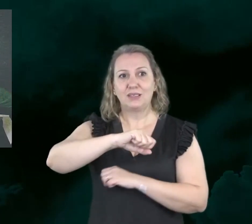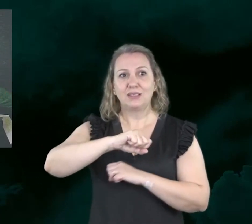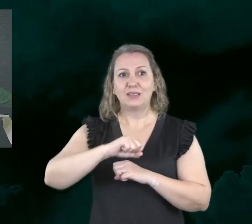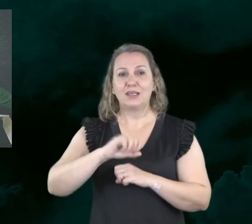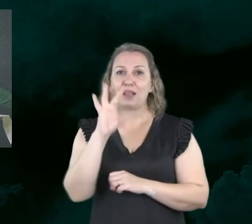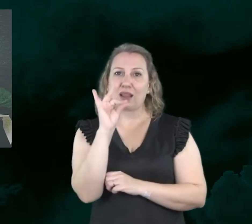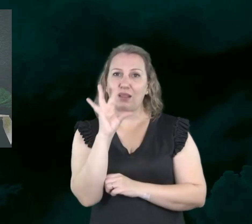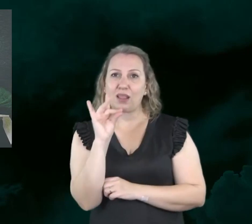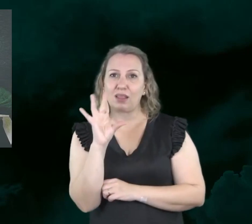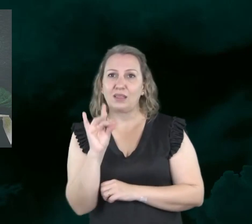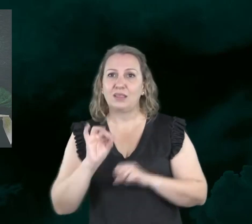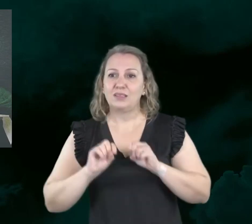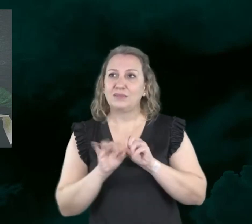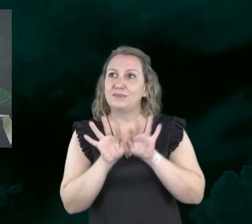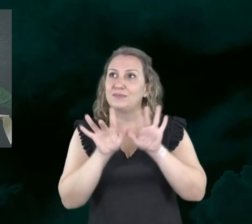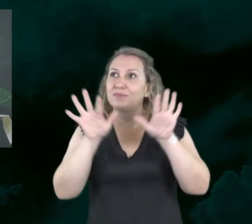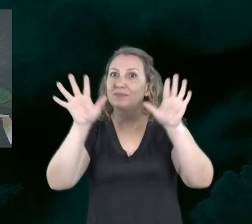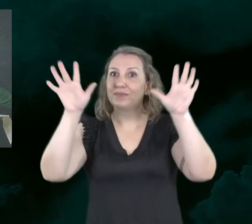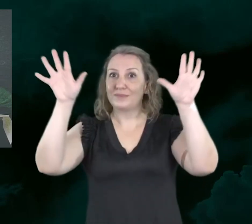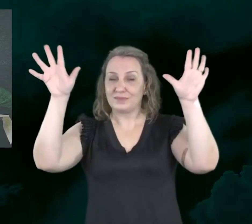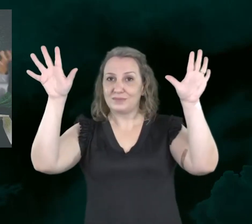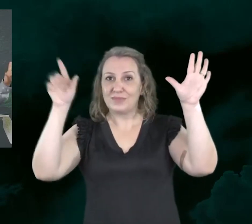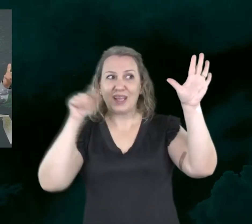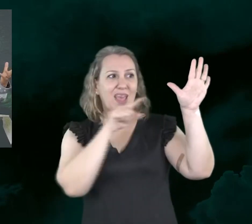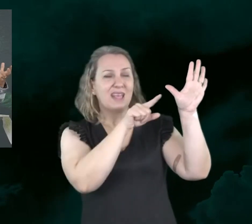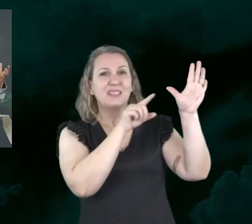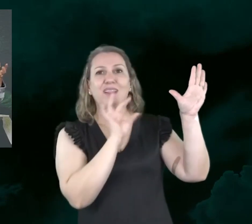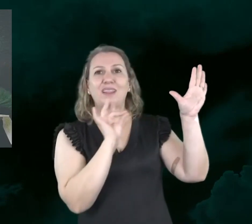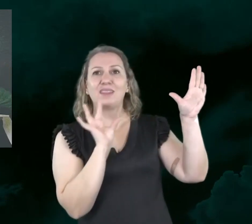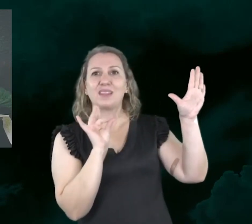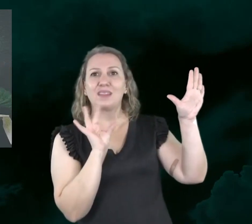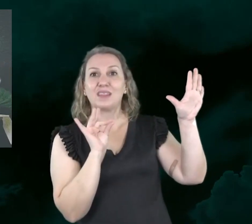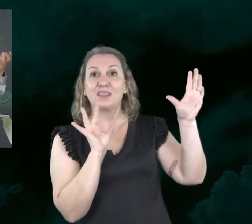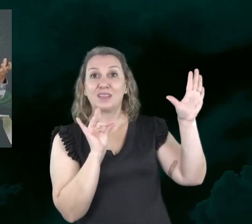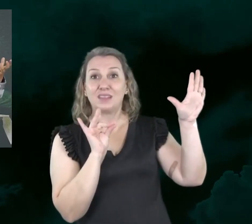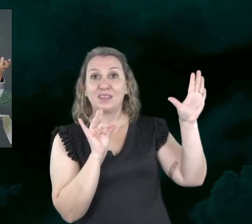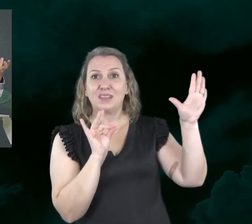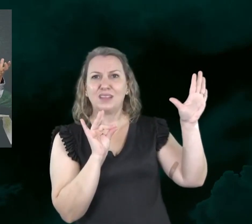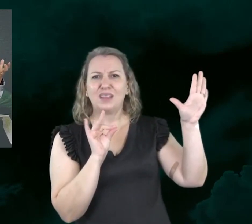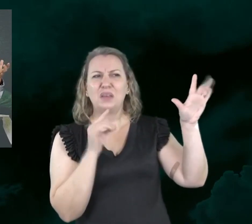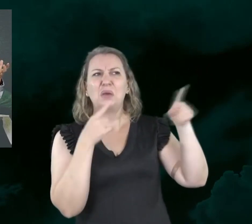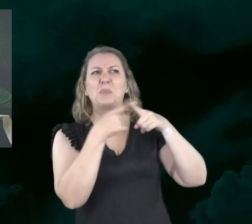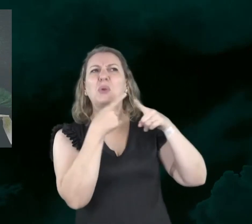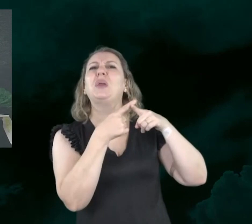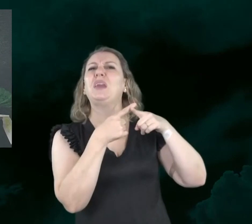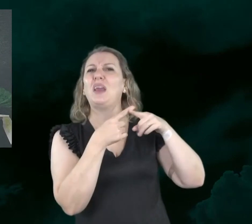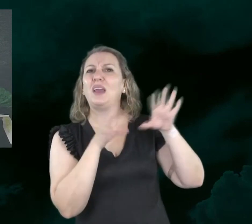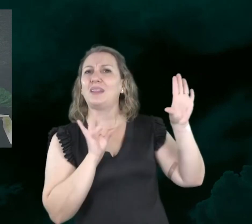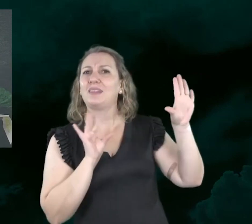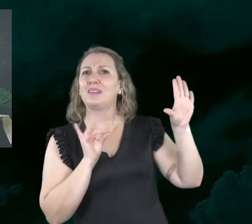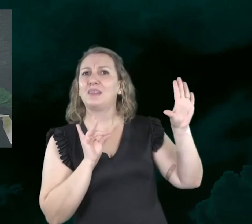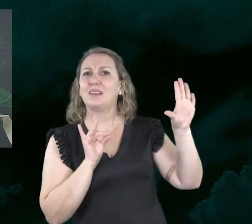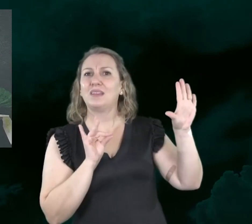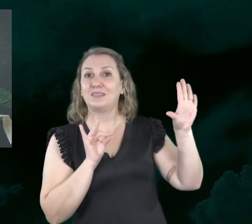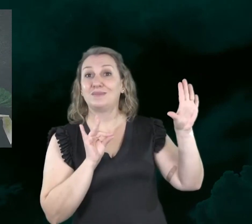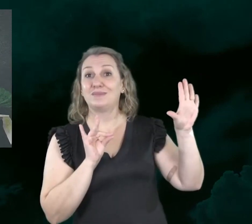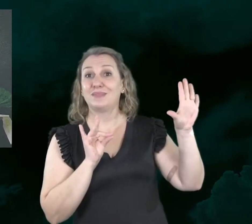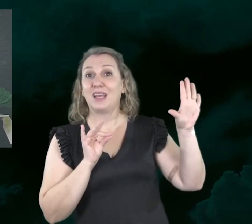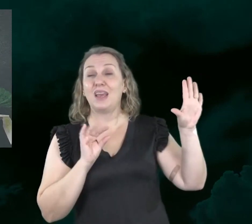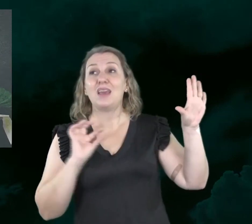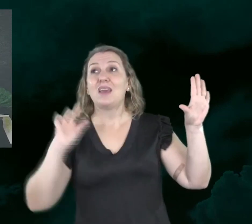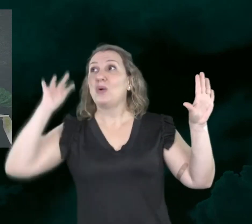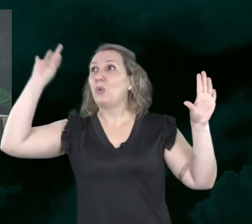Tome cuidado com isso. A teia foi feita para pegar os